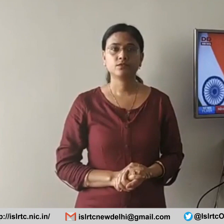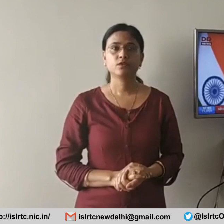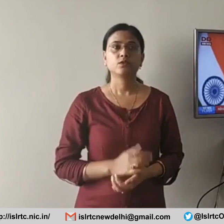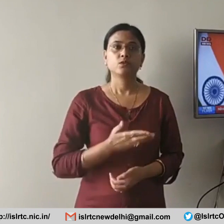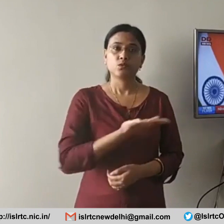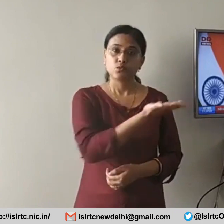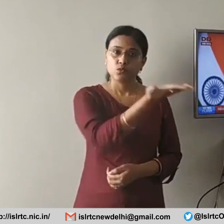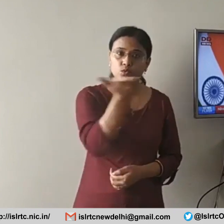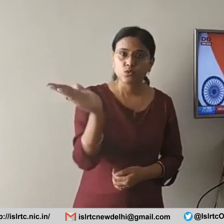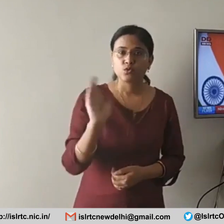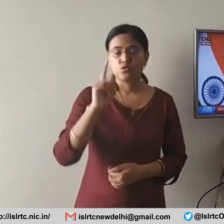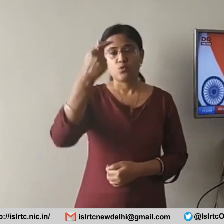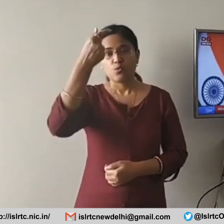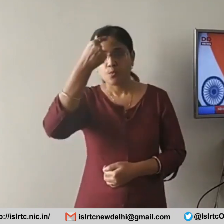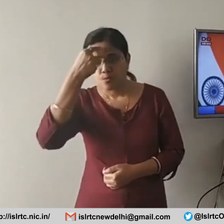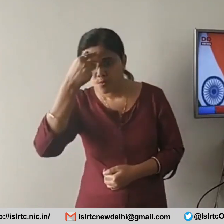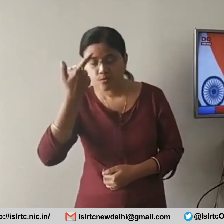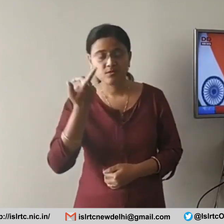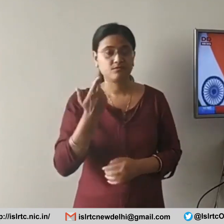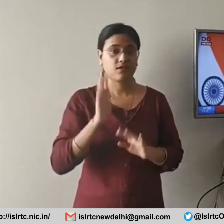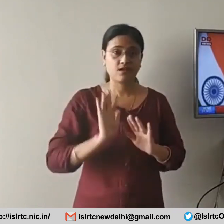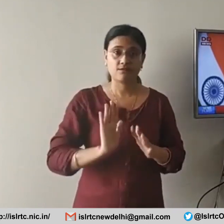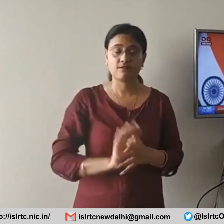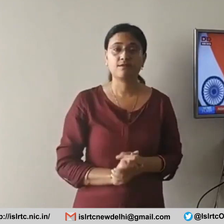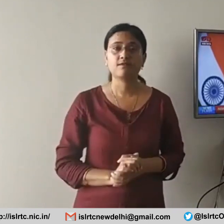आपको कितनी दिक्कतें आई हैं।